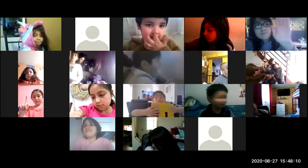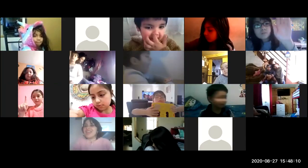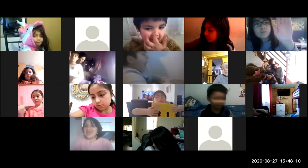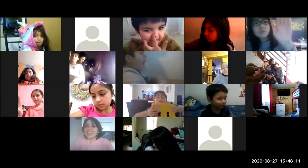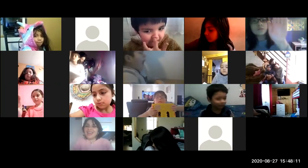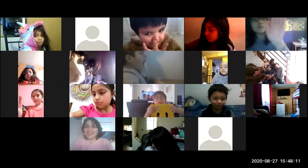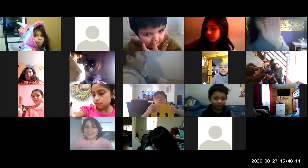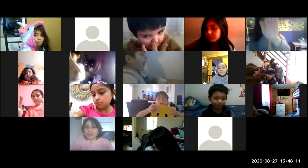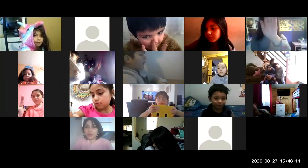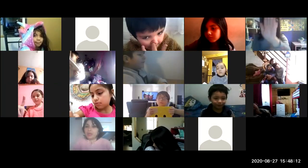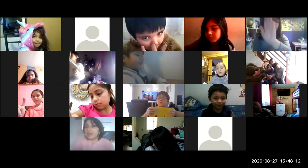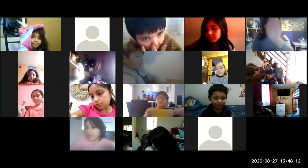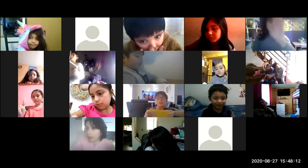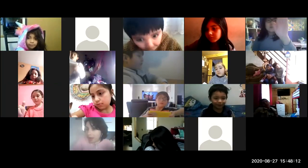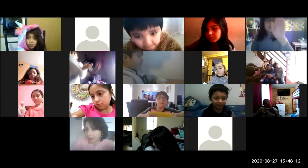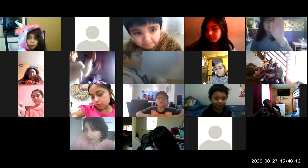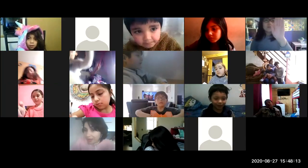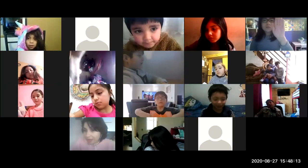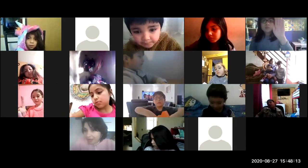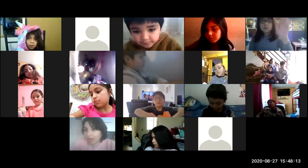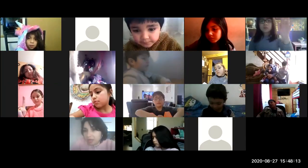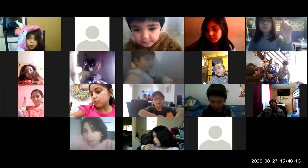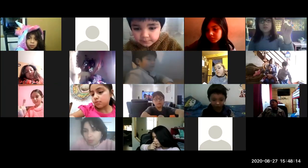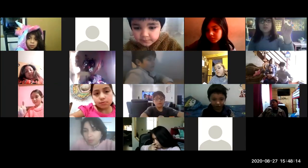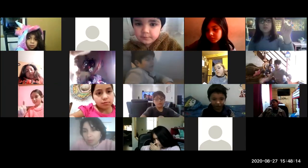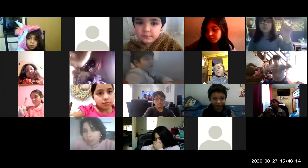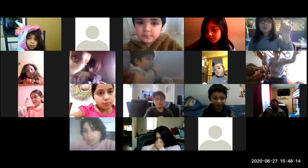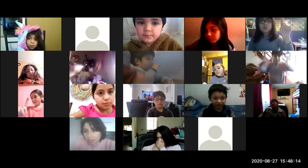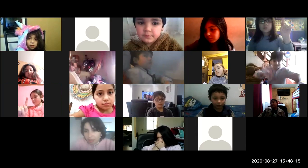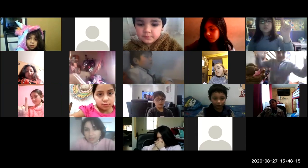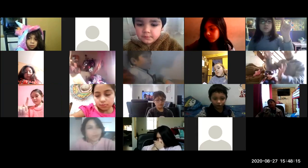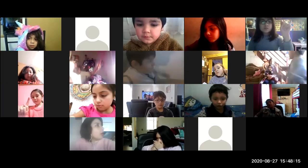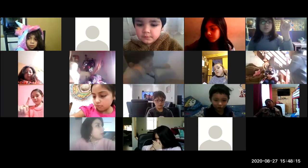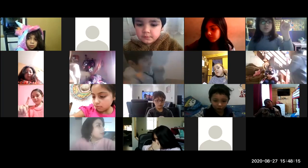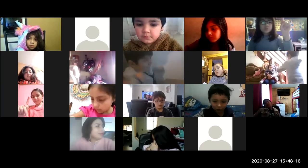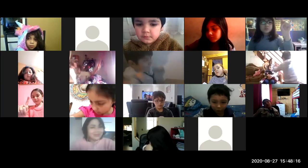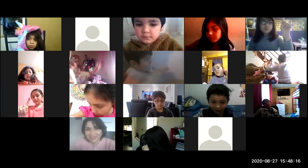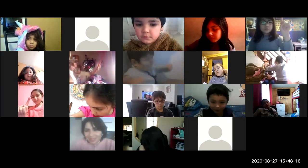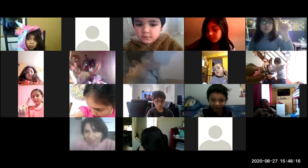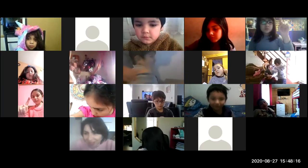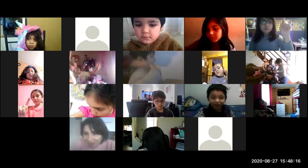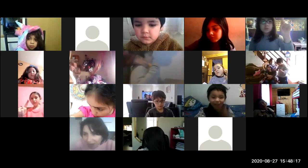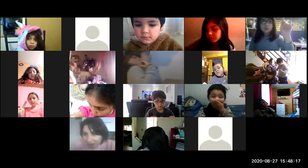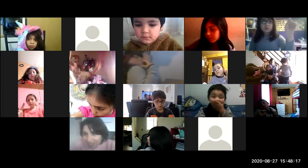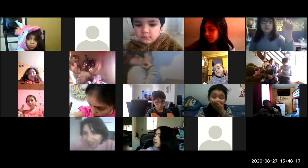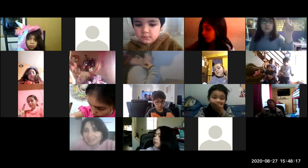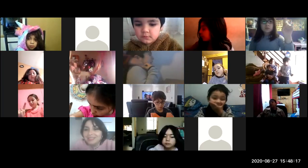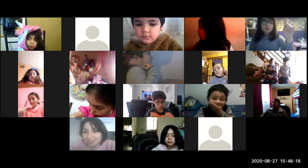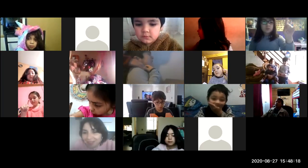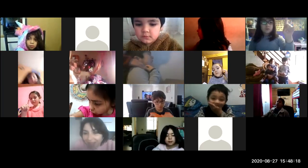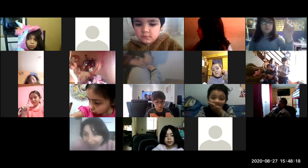¡Muy bien! ¿Para qué juego? Y porque mi... ¡Ay, espérame, que se te desactivó el audio! Ahora sí.